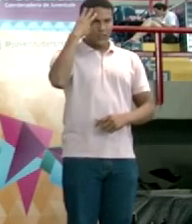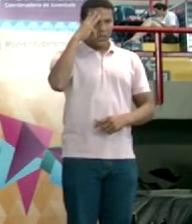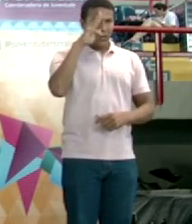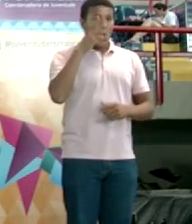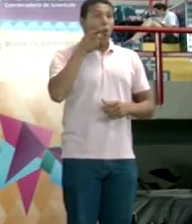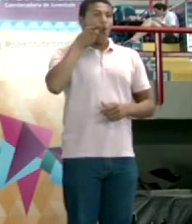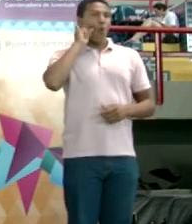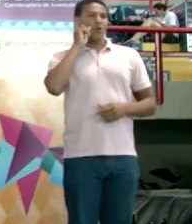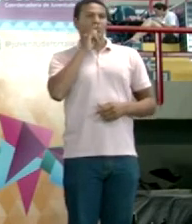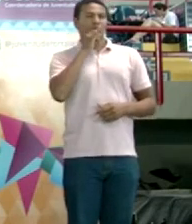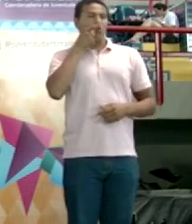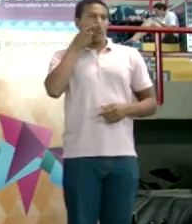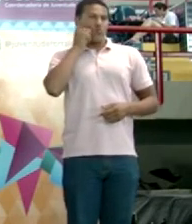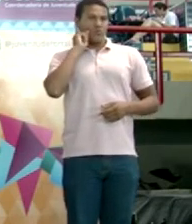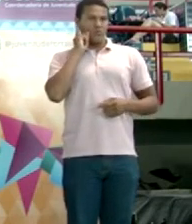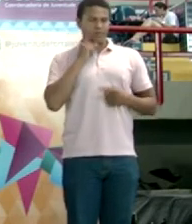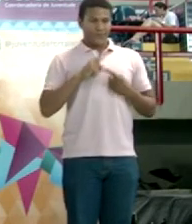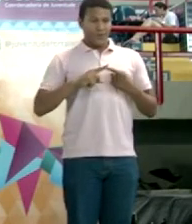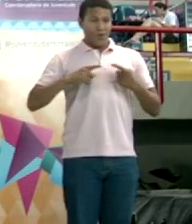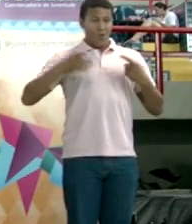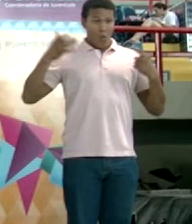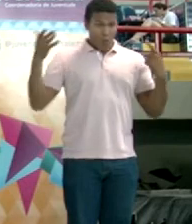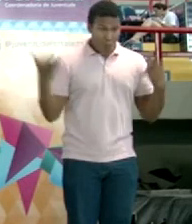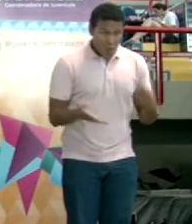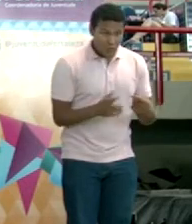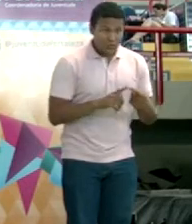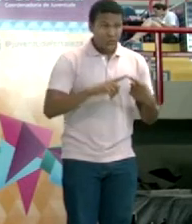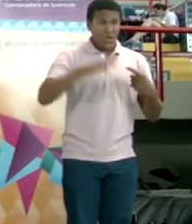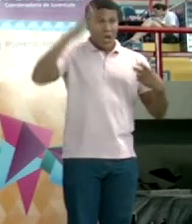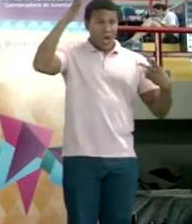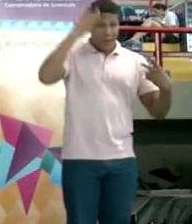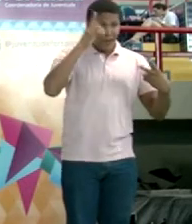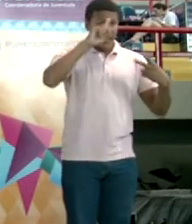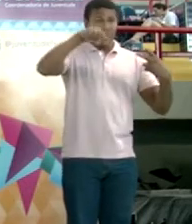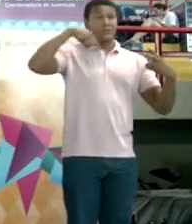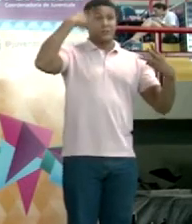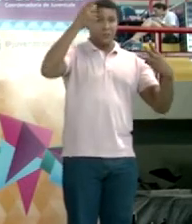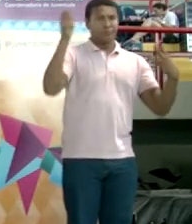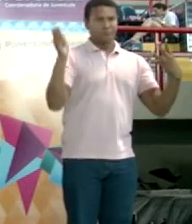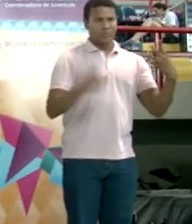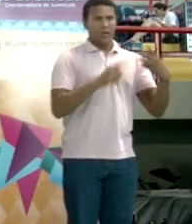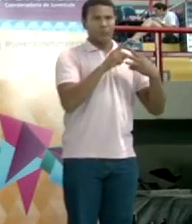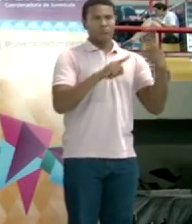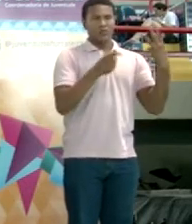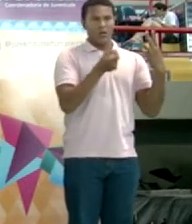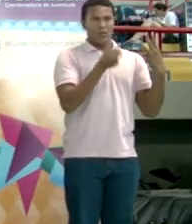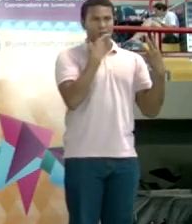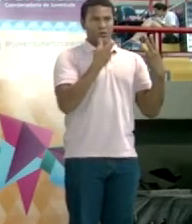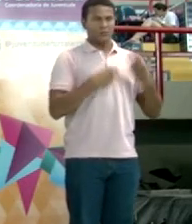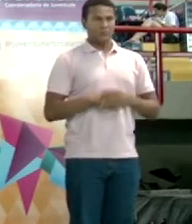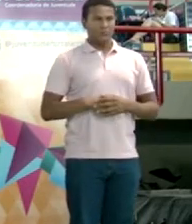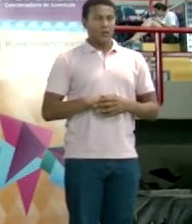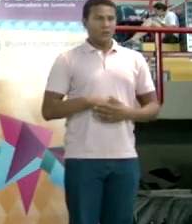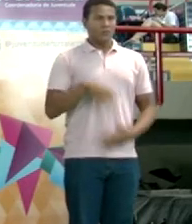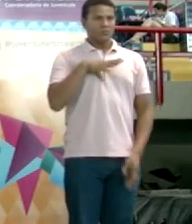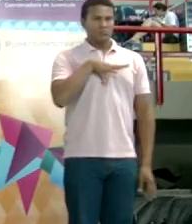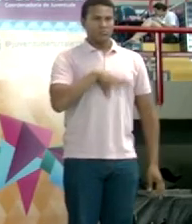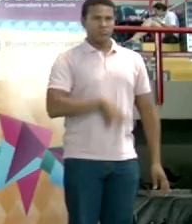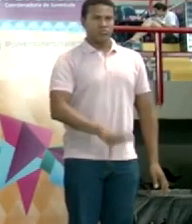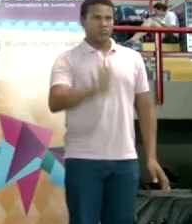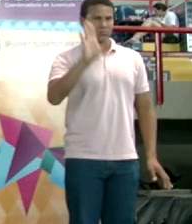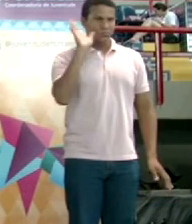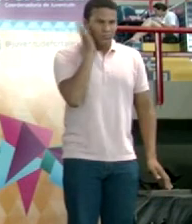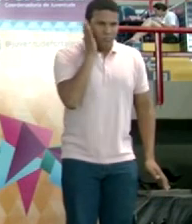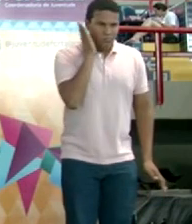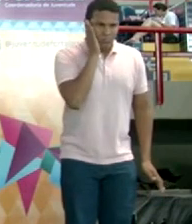que são doses horríveis, né, de contraceptivo, para que ela possa ter o quê? O pico hormonal e estimular quem